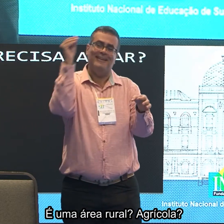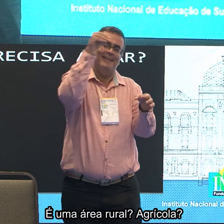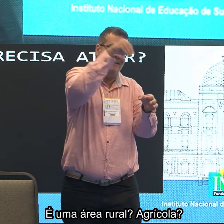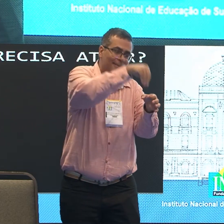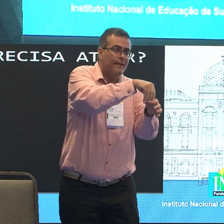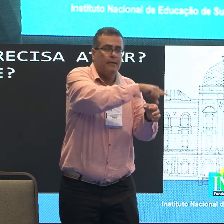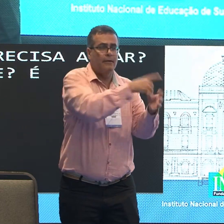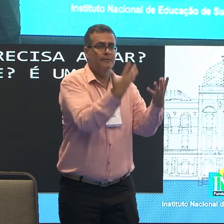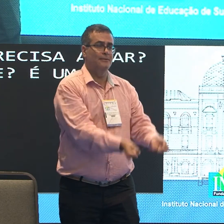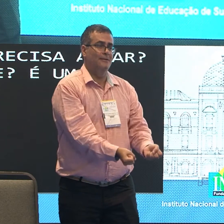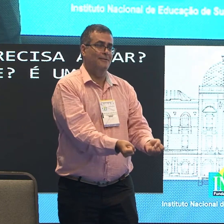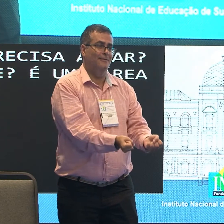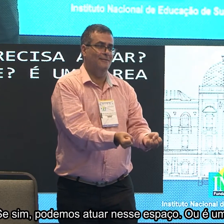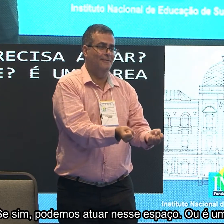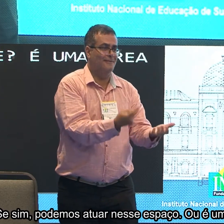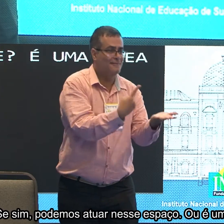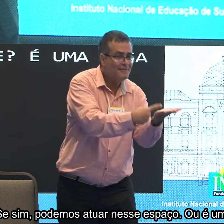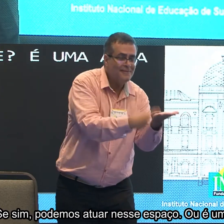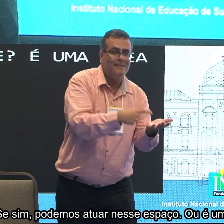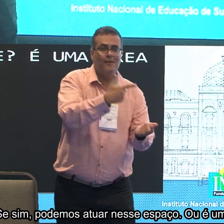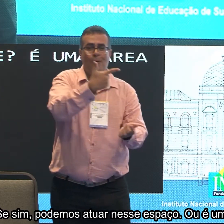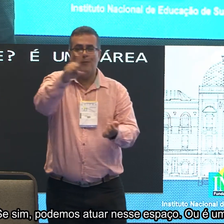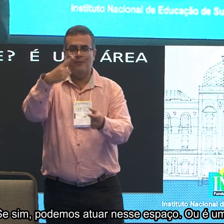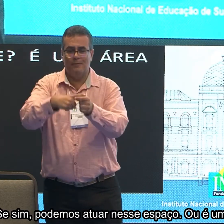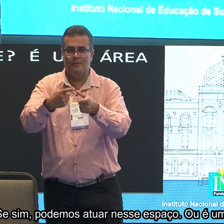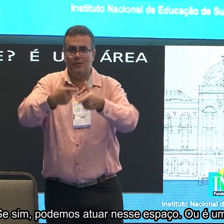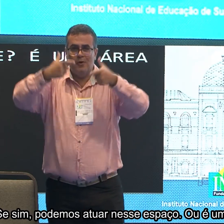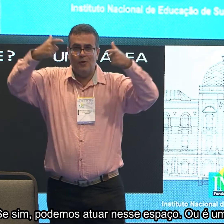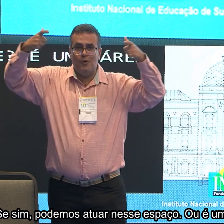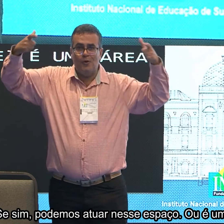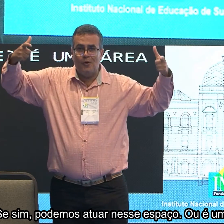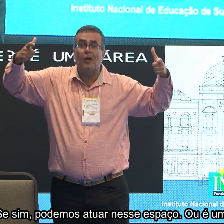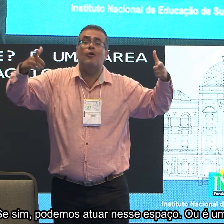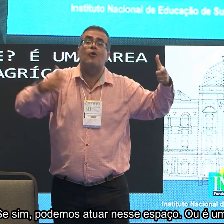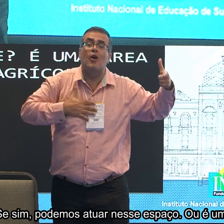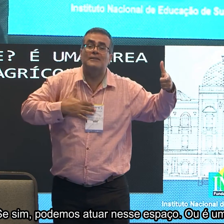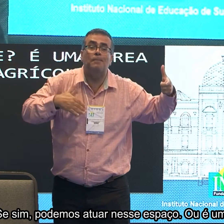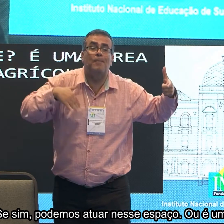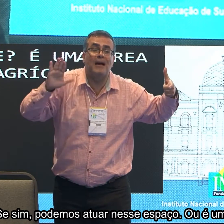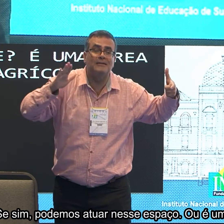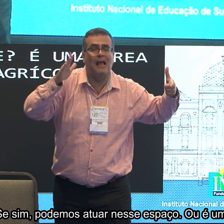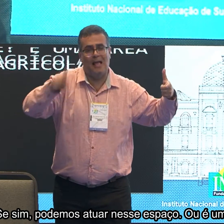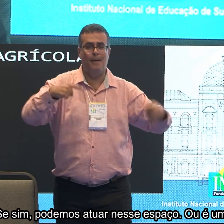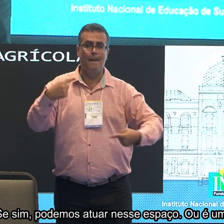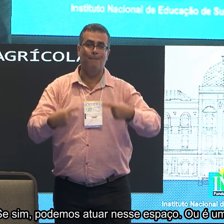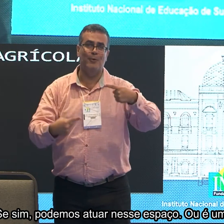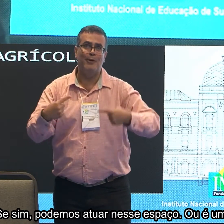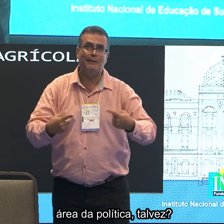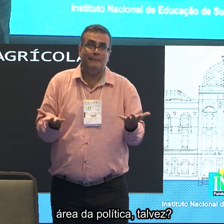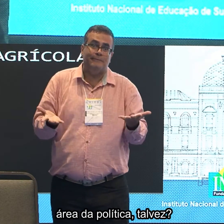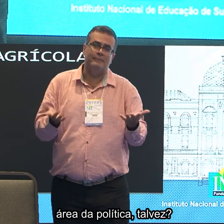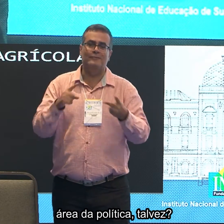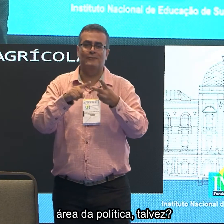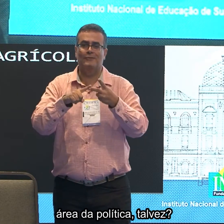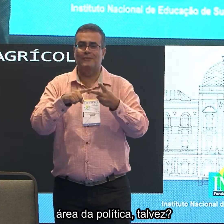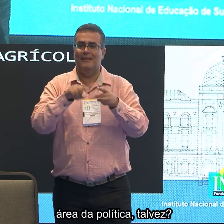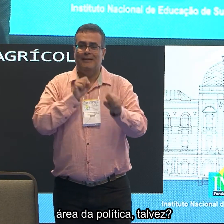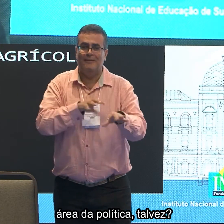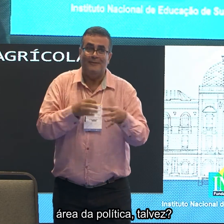agrícola? Se sim, podemos atuar nesse espaço. Ou é uma área maior, é uma área da